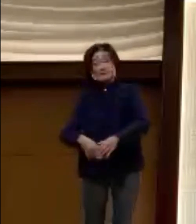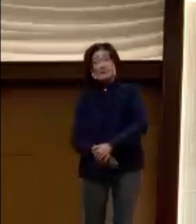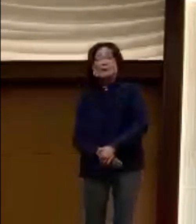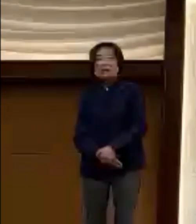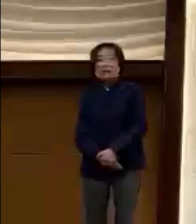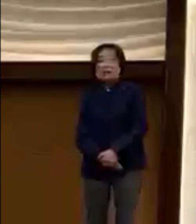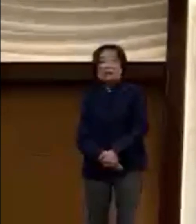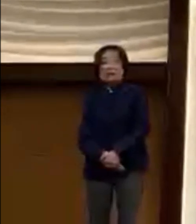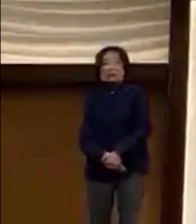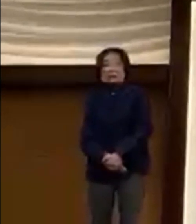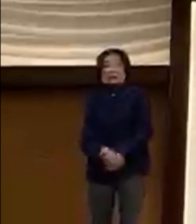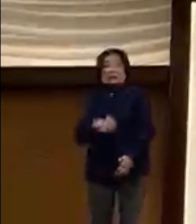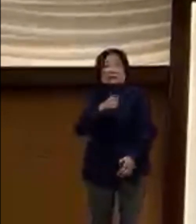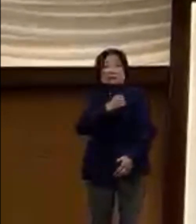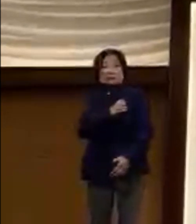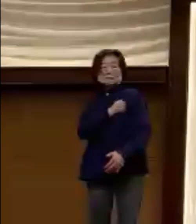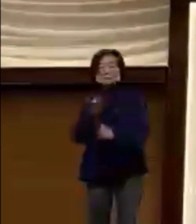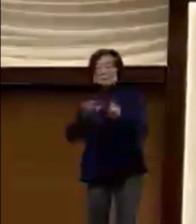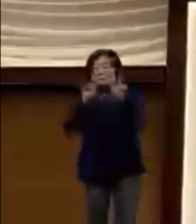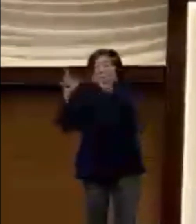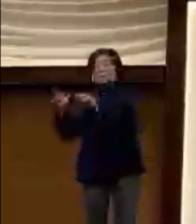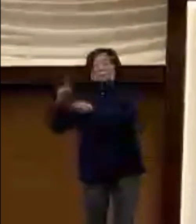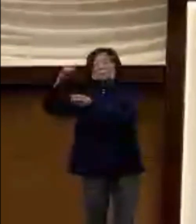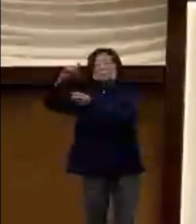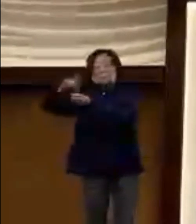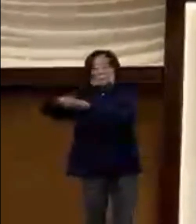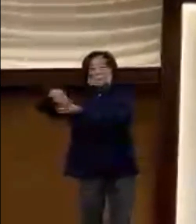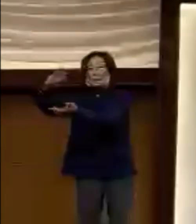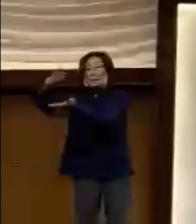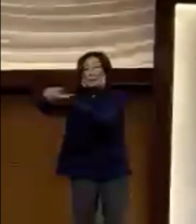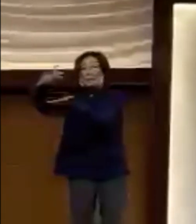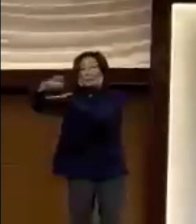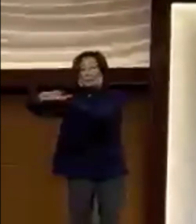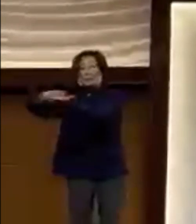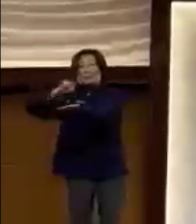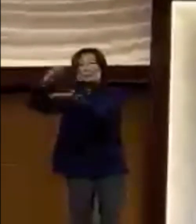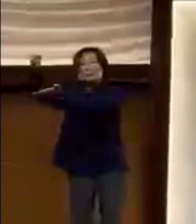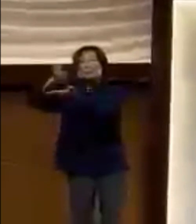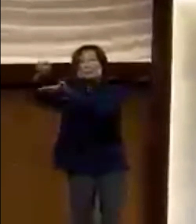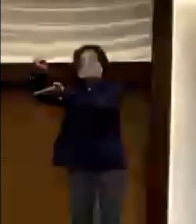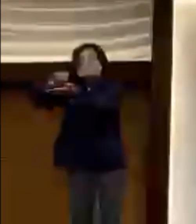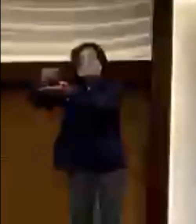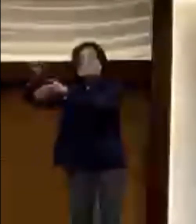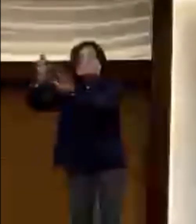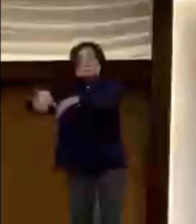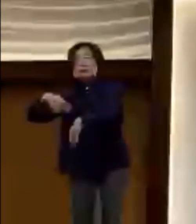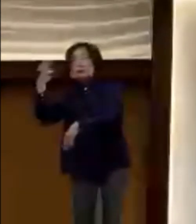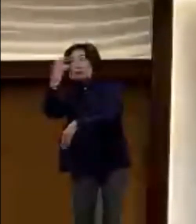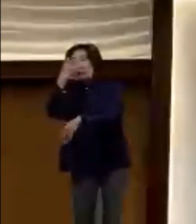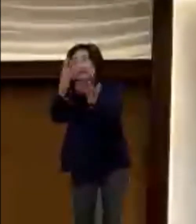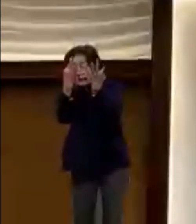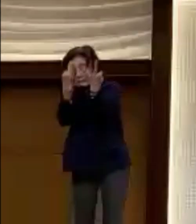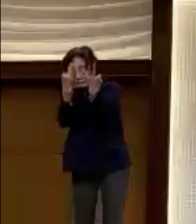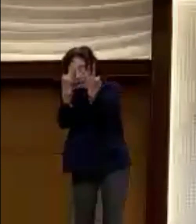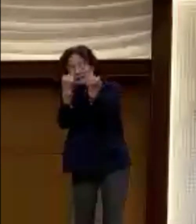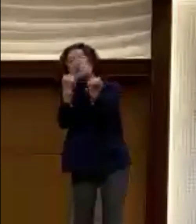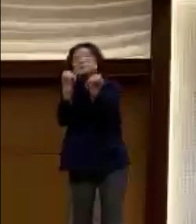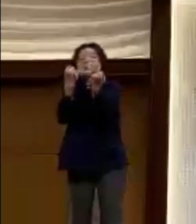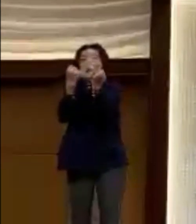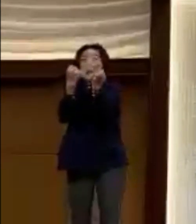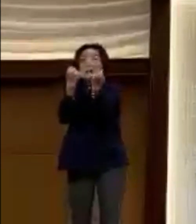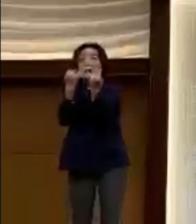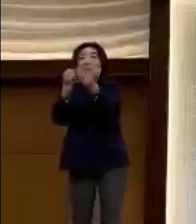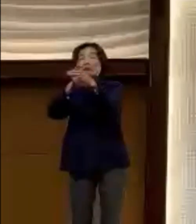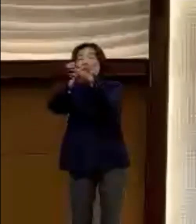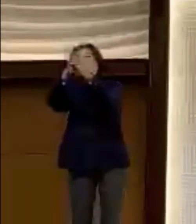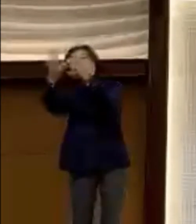の命と暮らしのための法律を出してきました。たくさん検査をして、捨てる姿勢を持